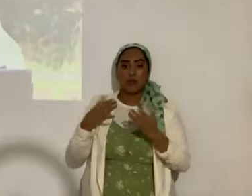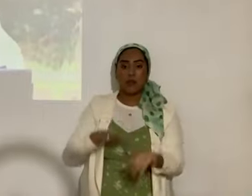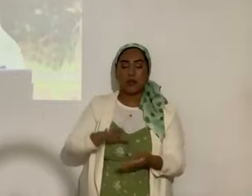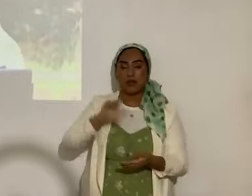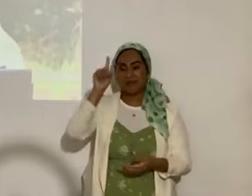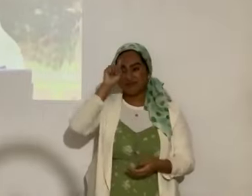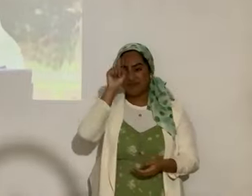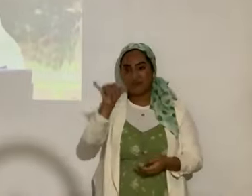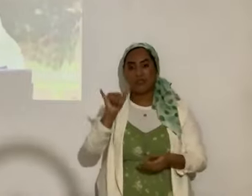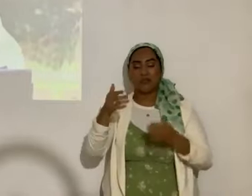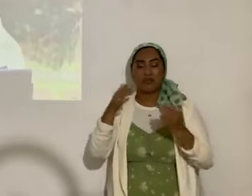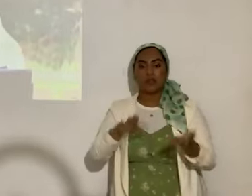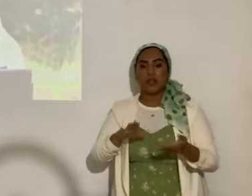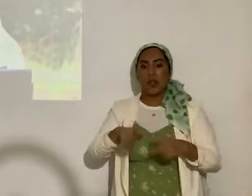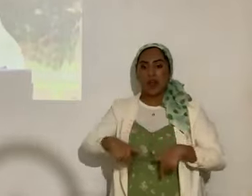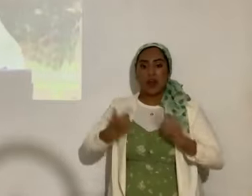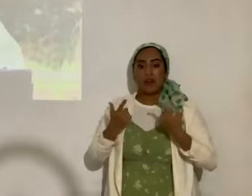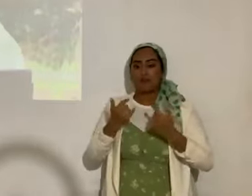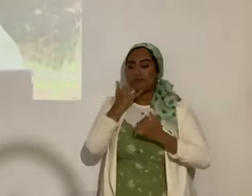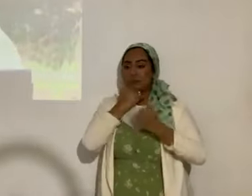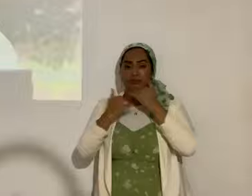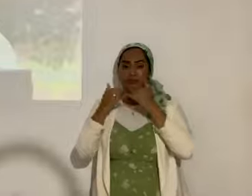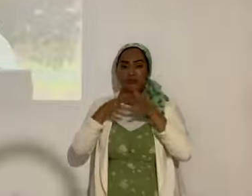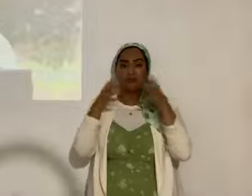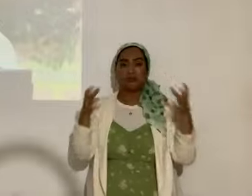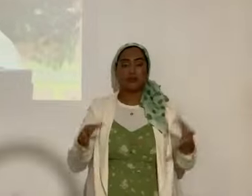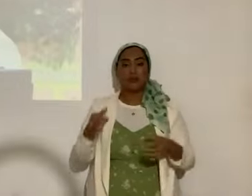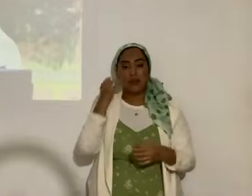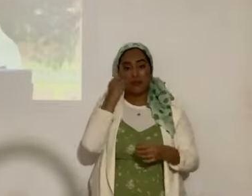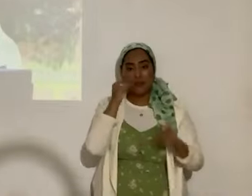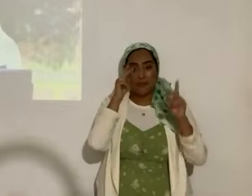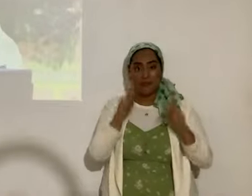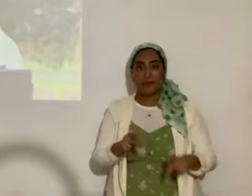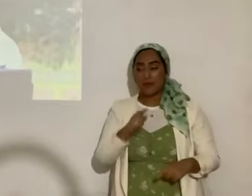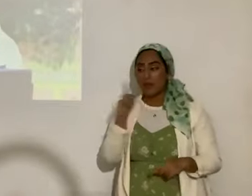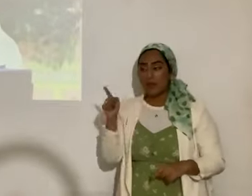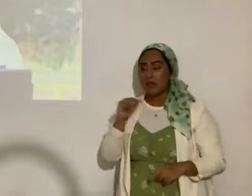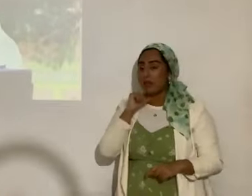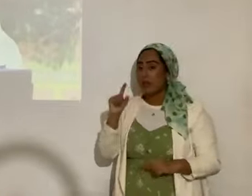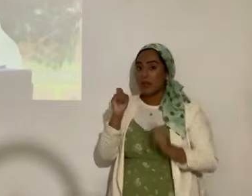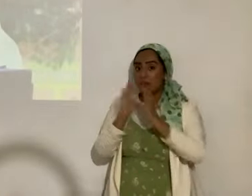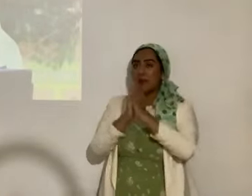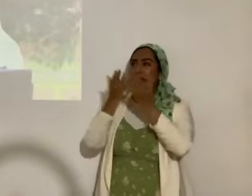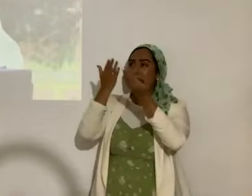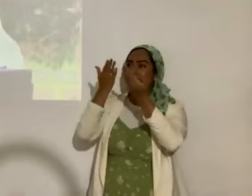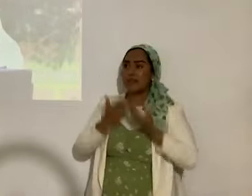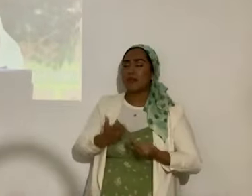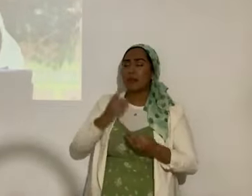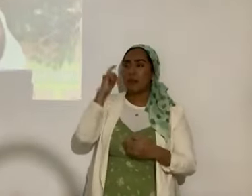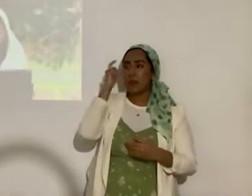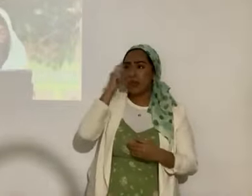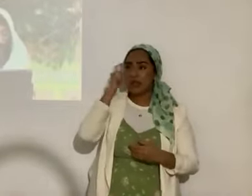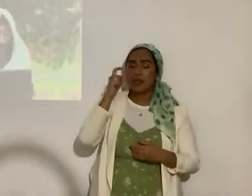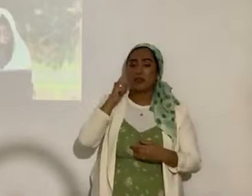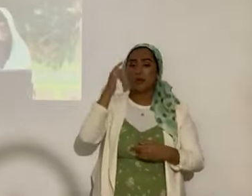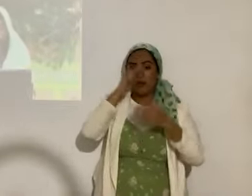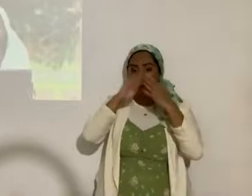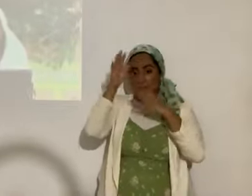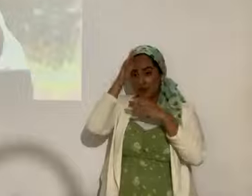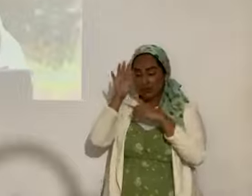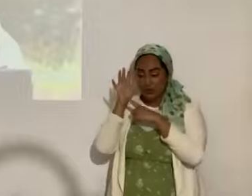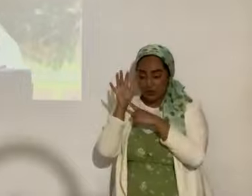eterna a una vida desagradable delante de Yahweh Y si la gente no pide esto que le abra los ojos que le dé el entendimiento Que el